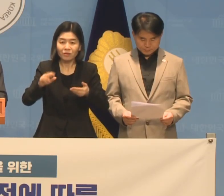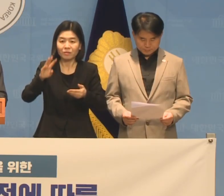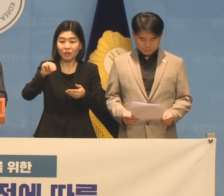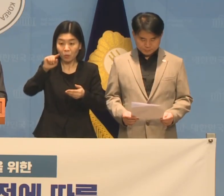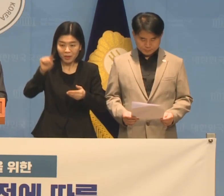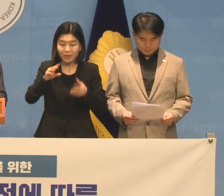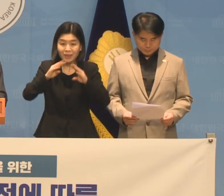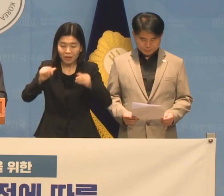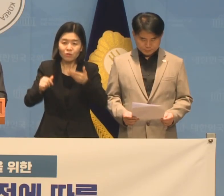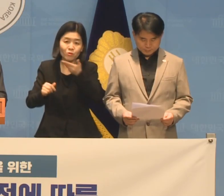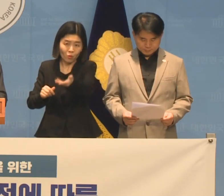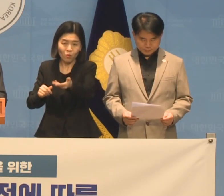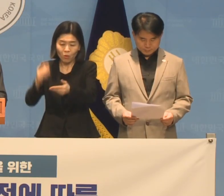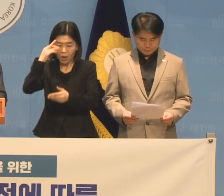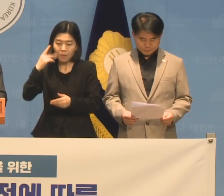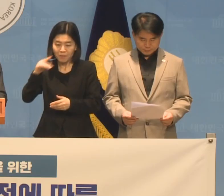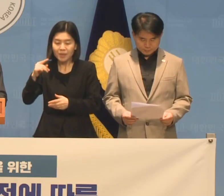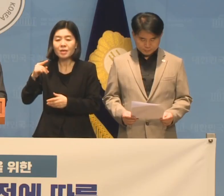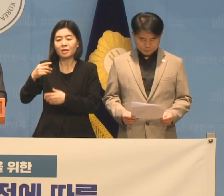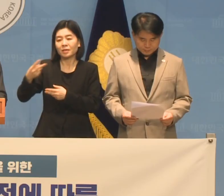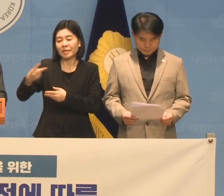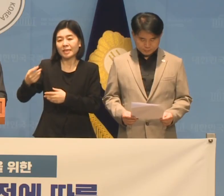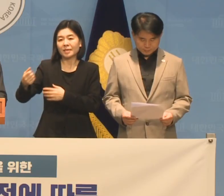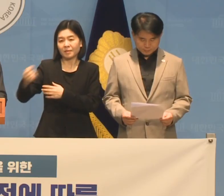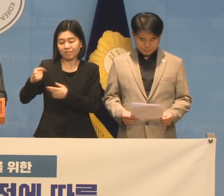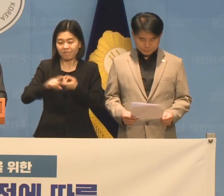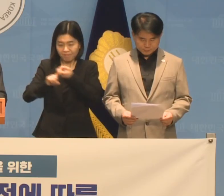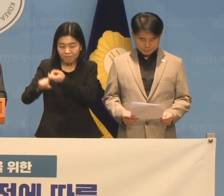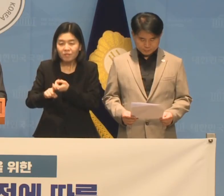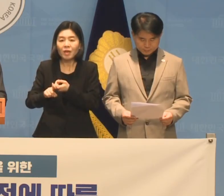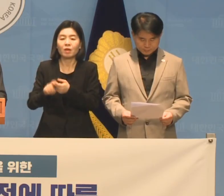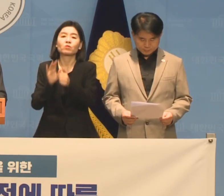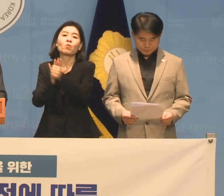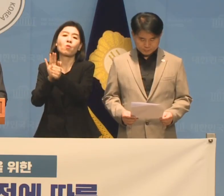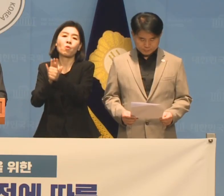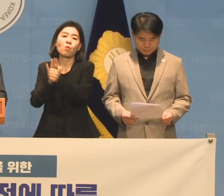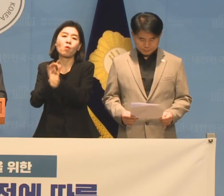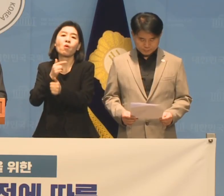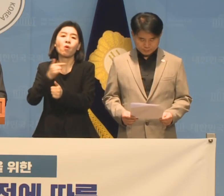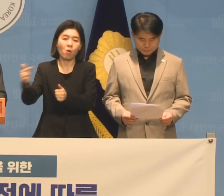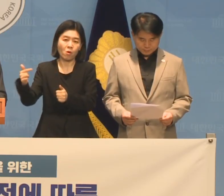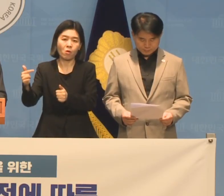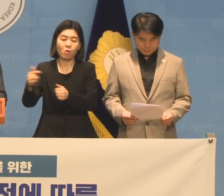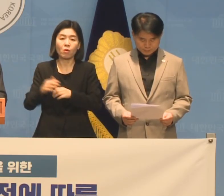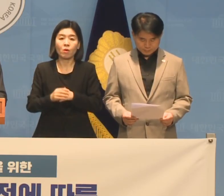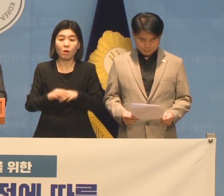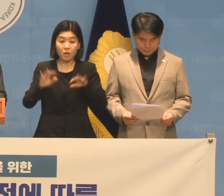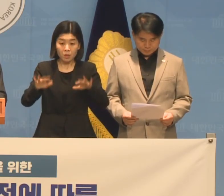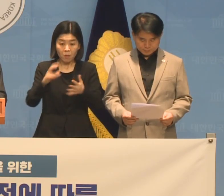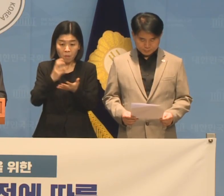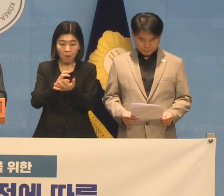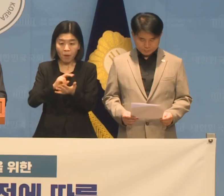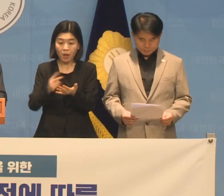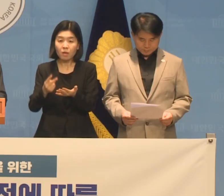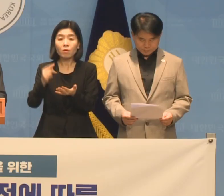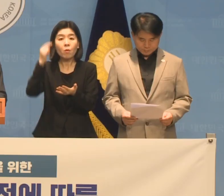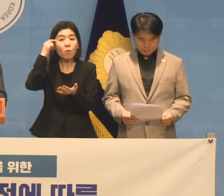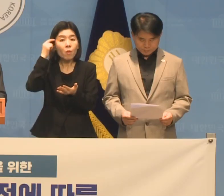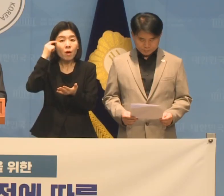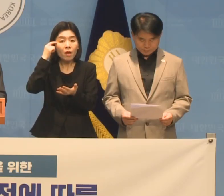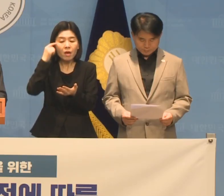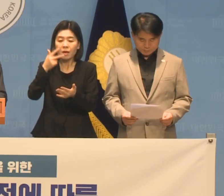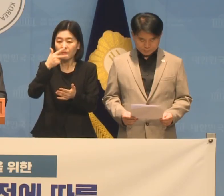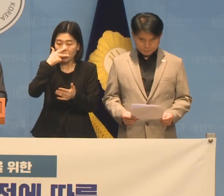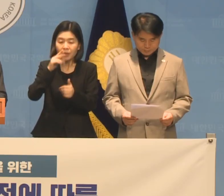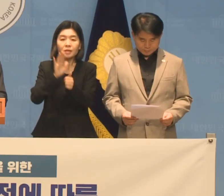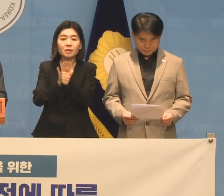유지와 한미 양국의 우호 증진에 큰 기여를 해왔습니다. 이번에 개정하고자 하는